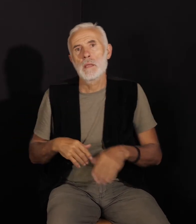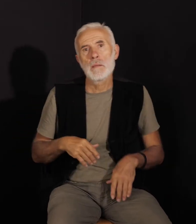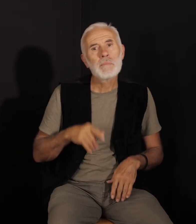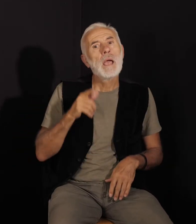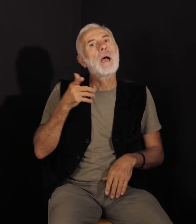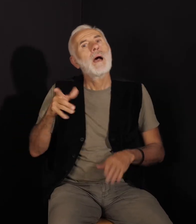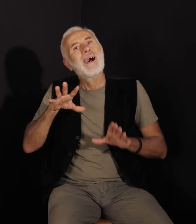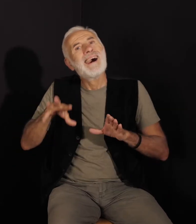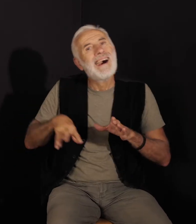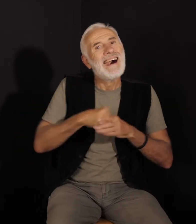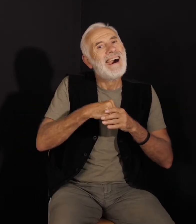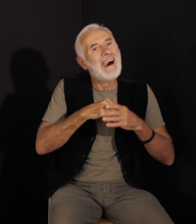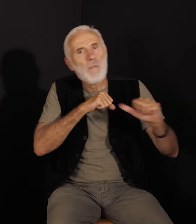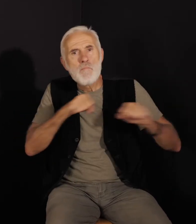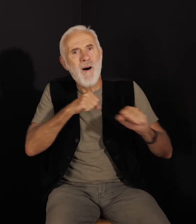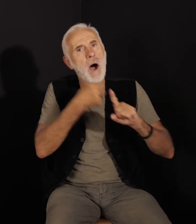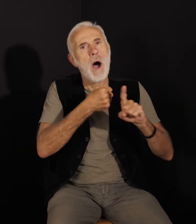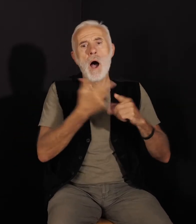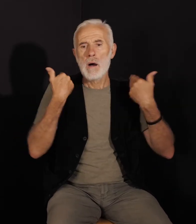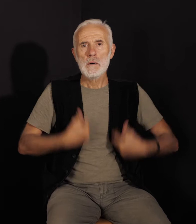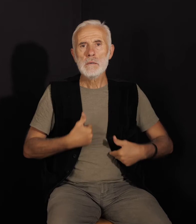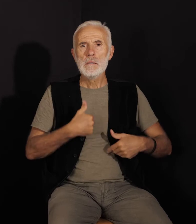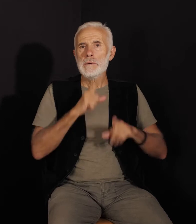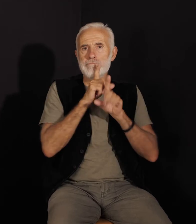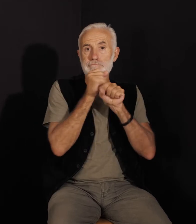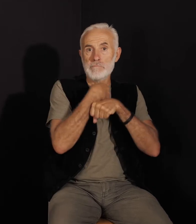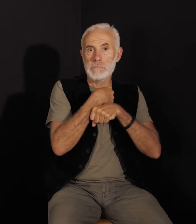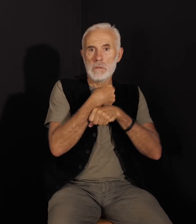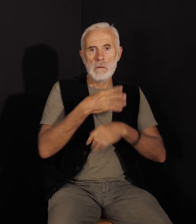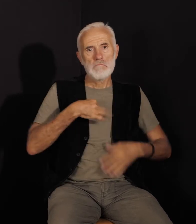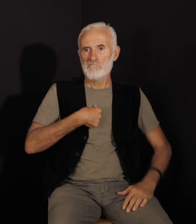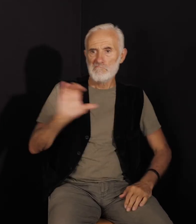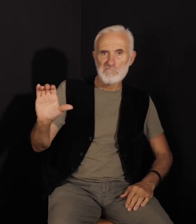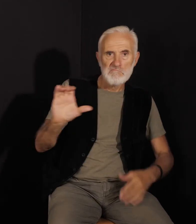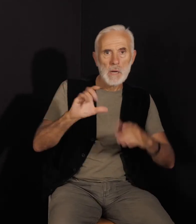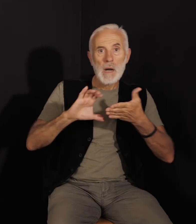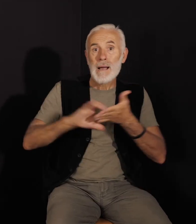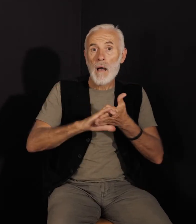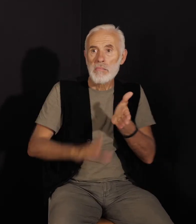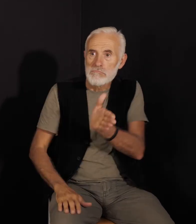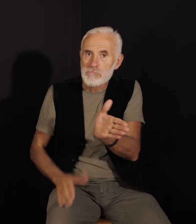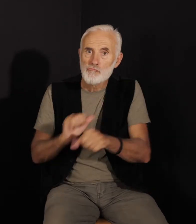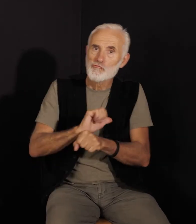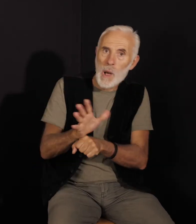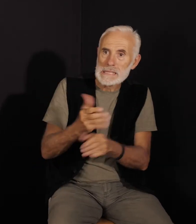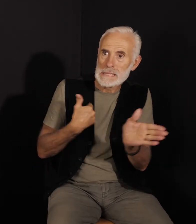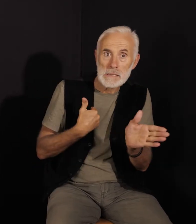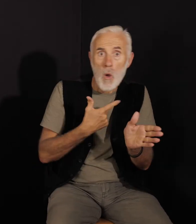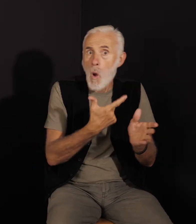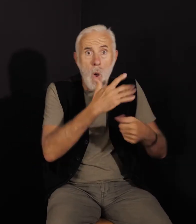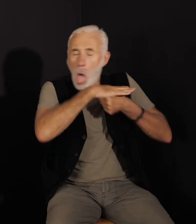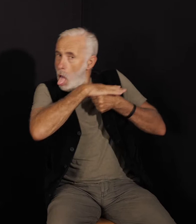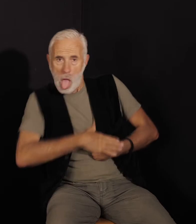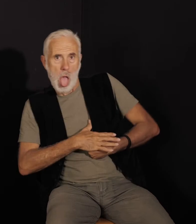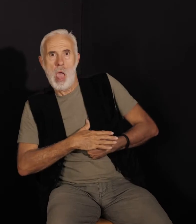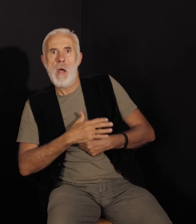fait. Il valait mieux être un anonyme plutôt qu'un journaliste, parce qu'ils étaient vraiment réprimés à ce moment-là aux États-Unis,